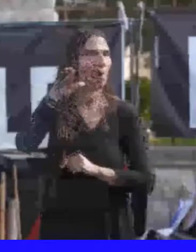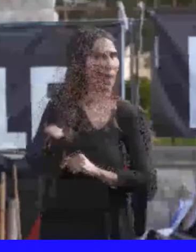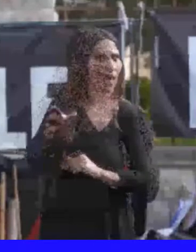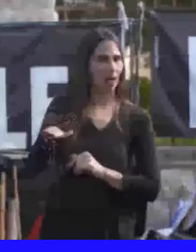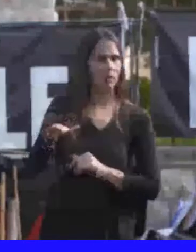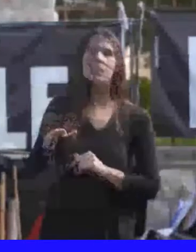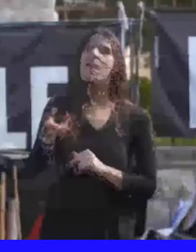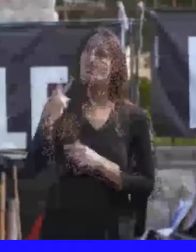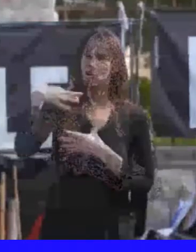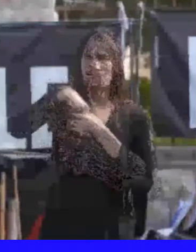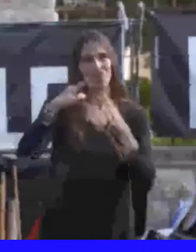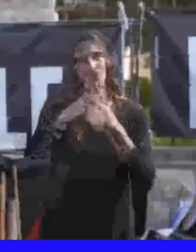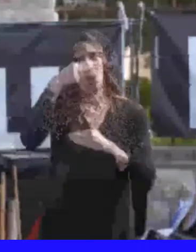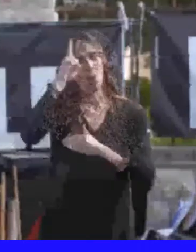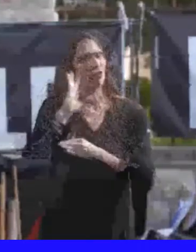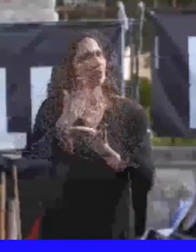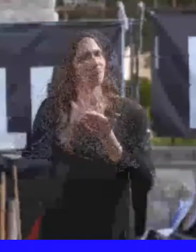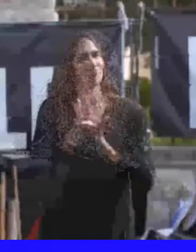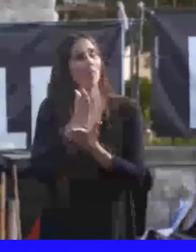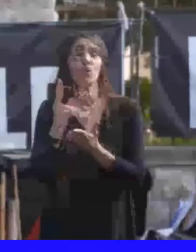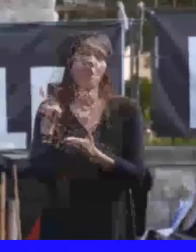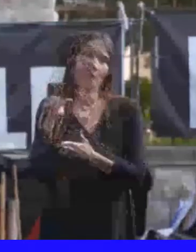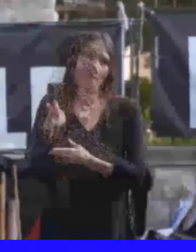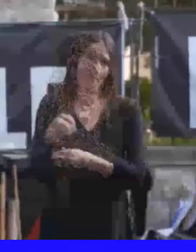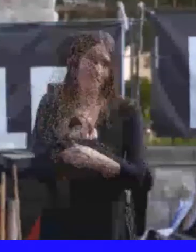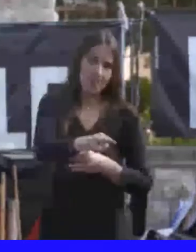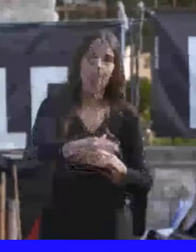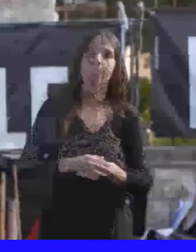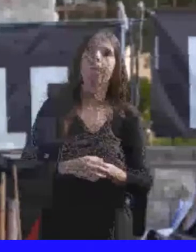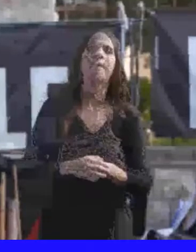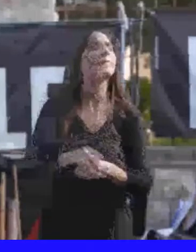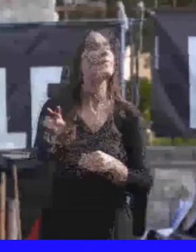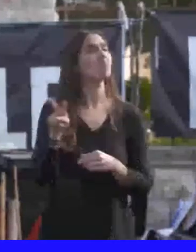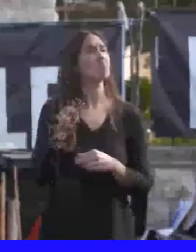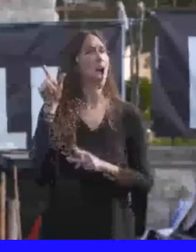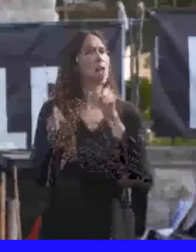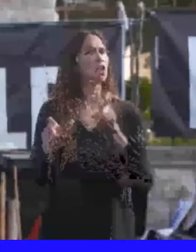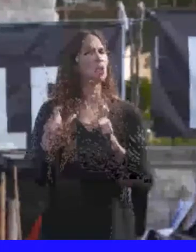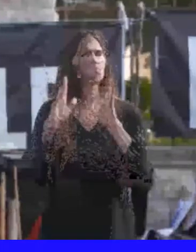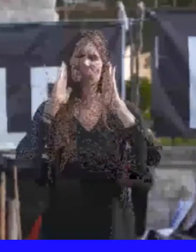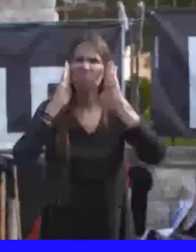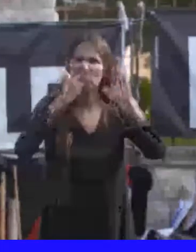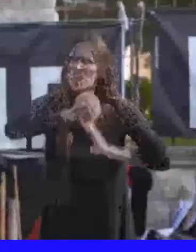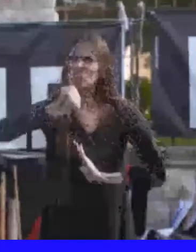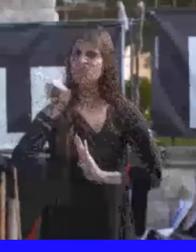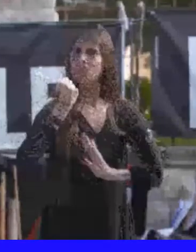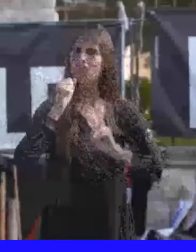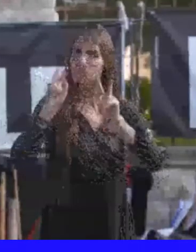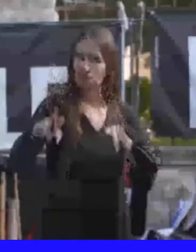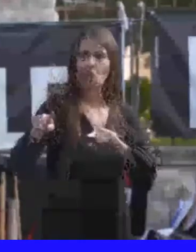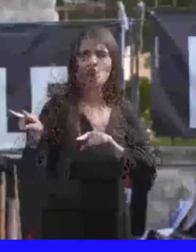הם היו מבאי ביתם של הוריי, שניהם ז"ל. הם היו אנשים חדורי אמונה